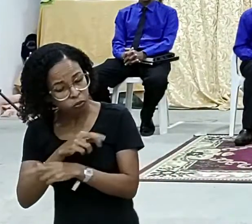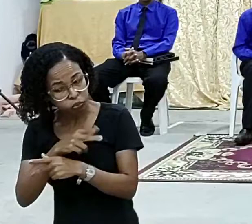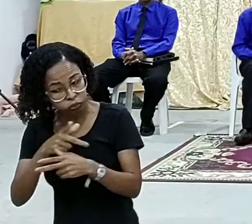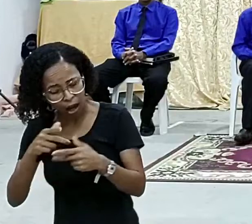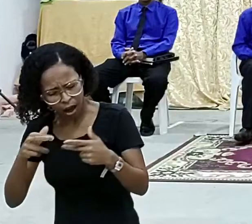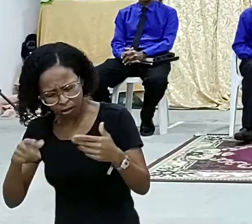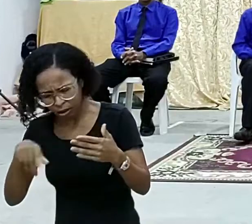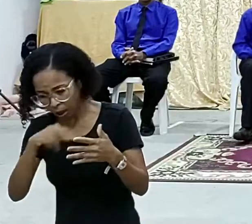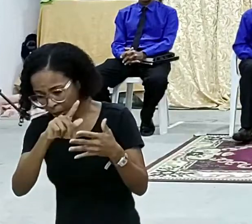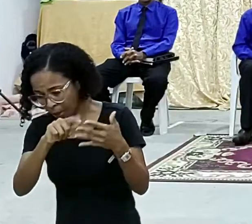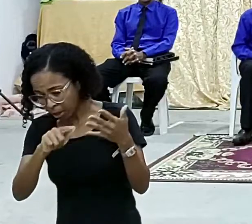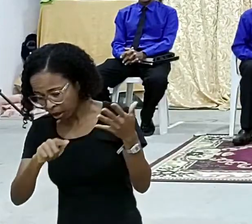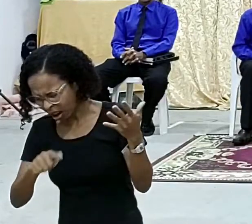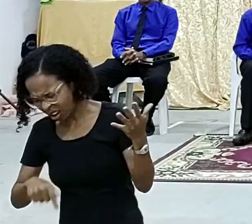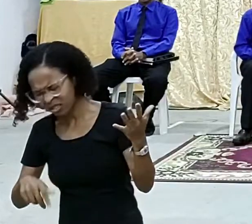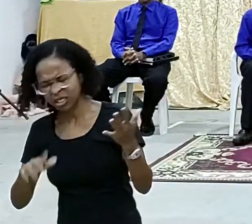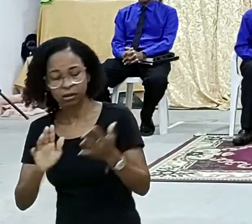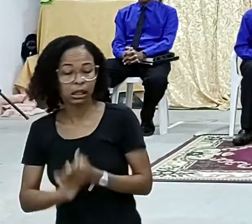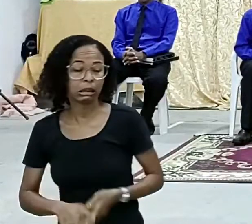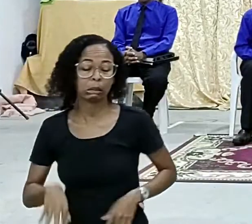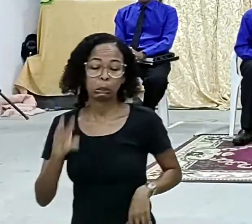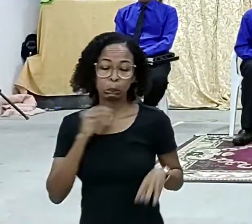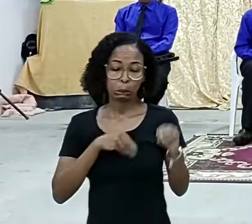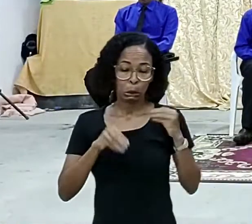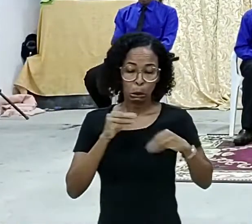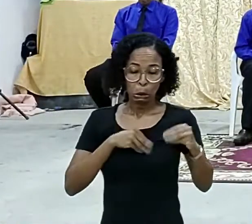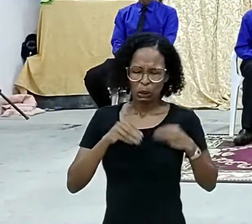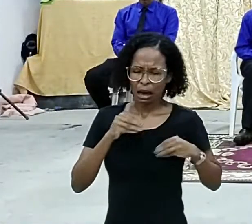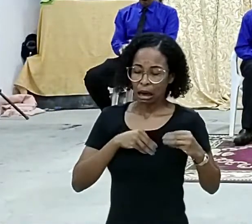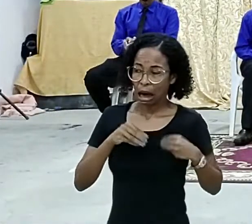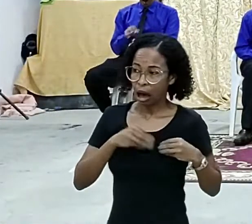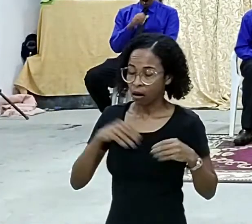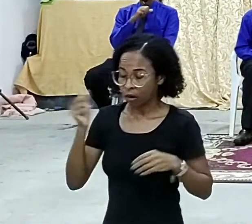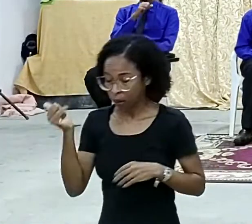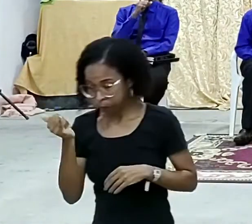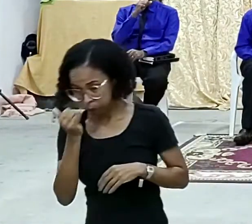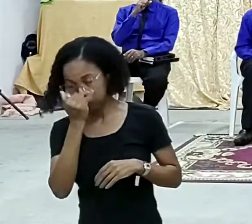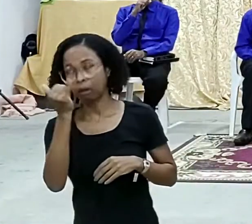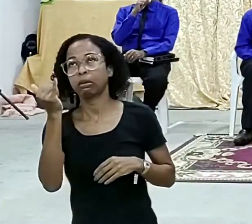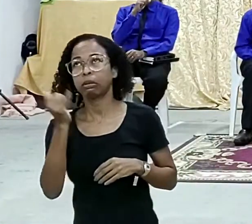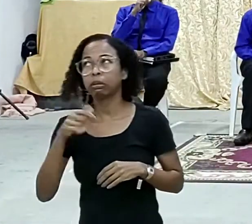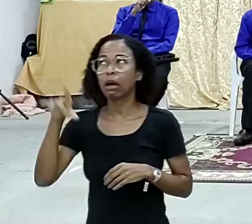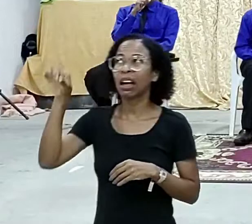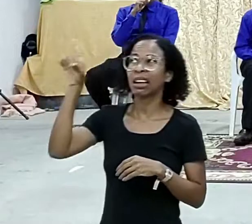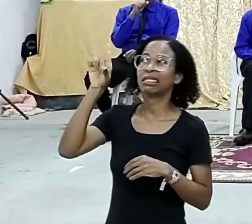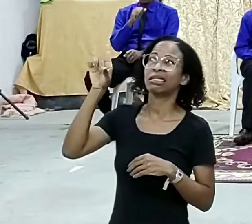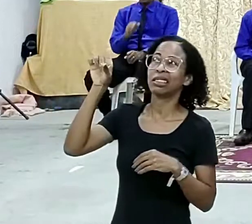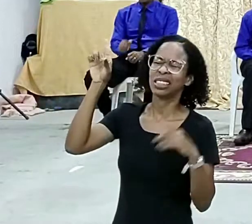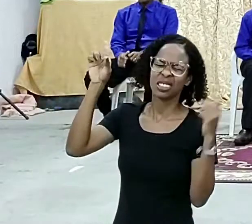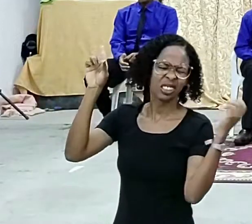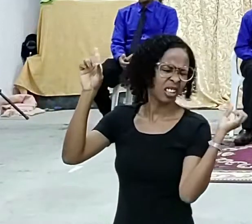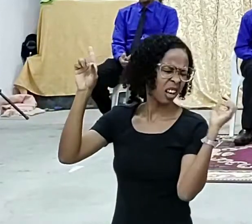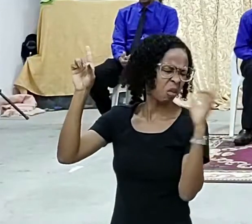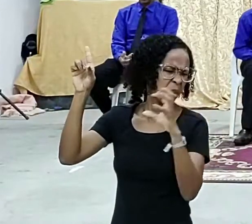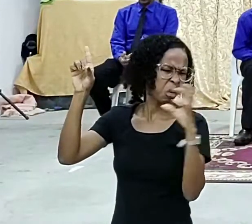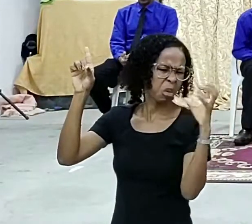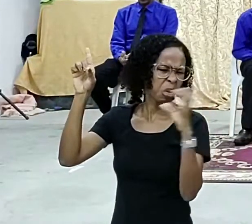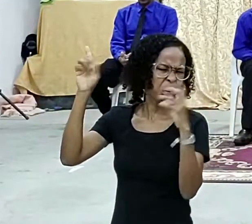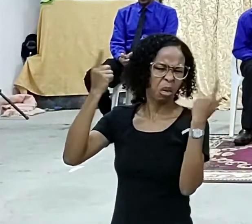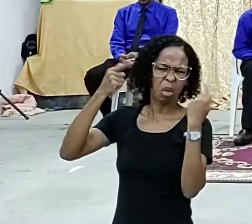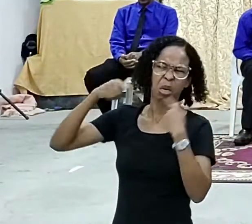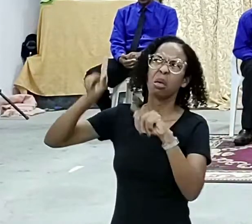Senhor, coisas desagradáveis e coisas que fez o próprio Senhor